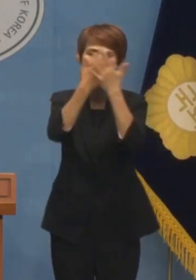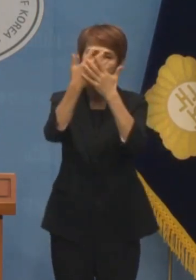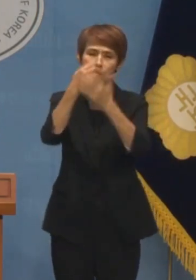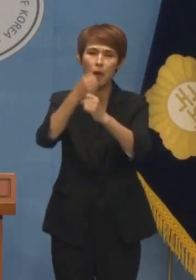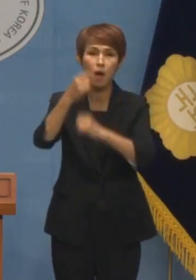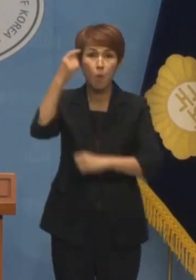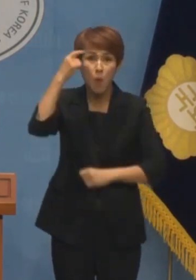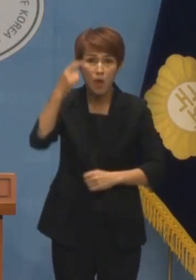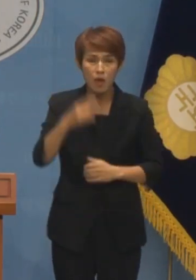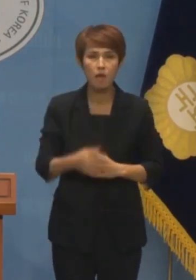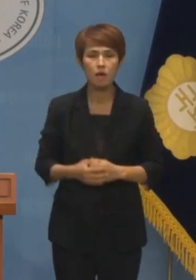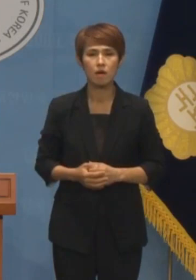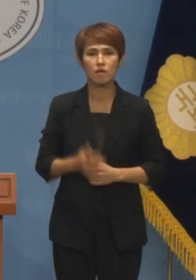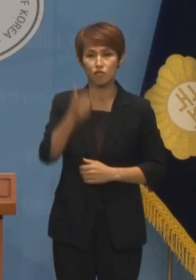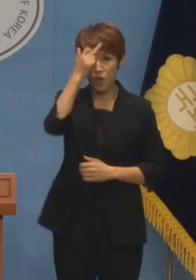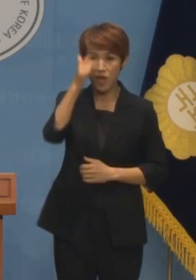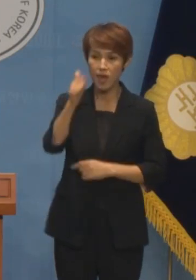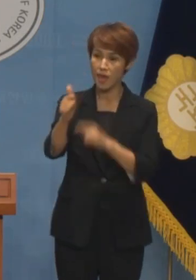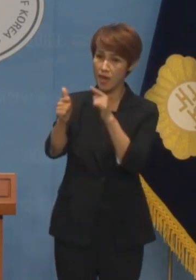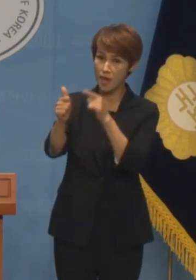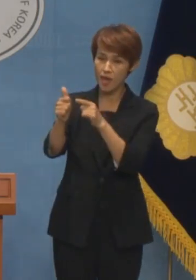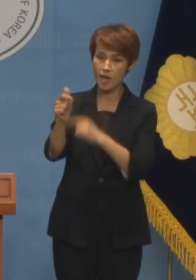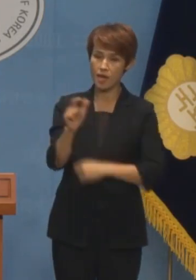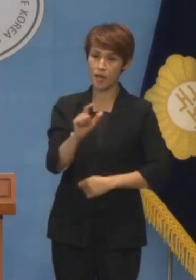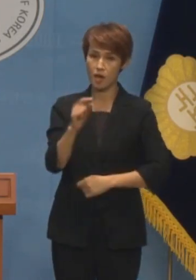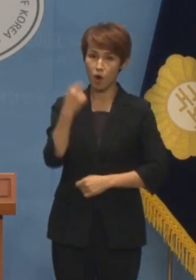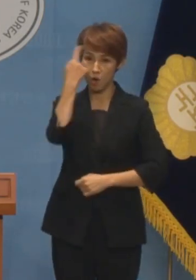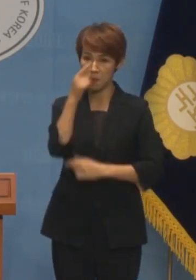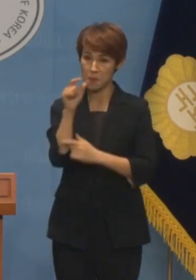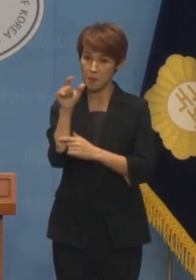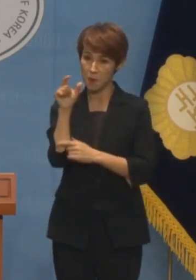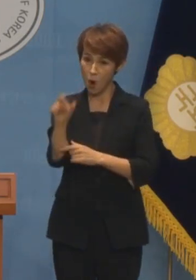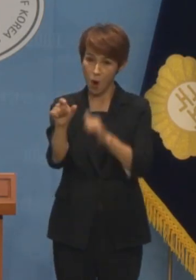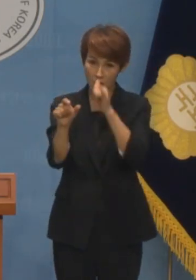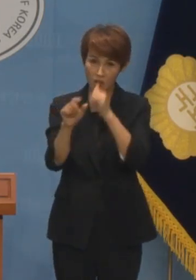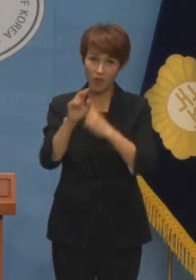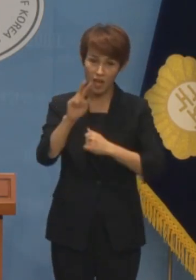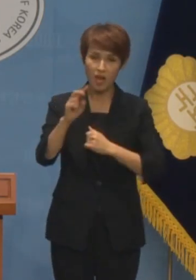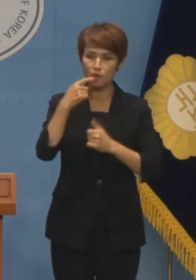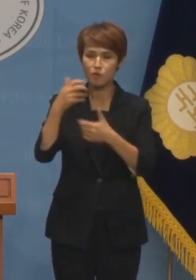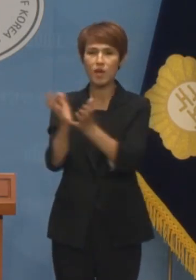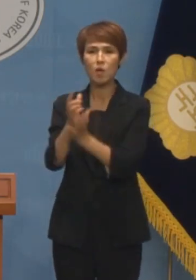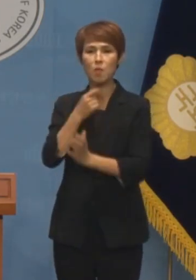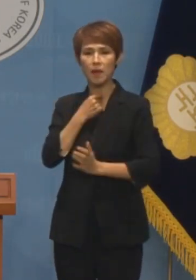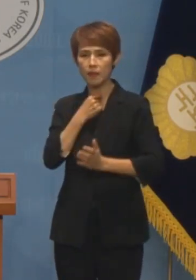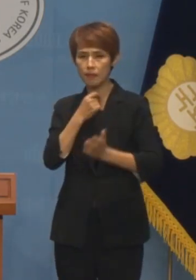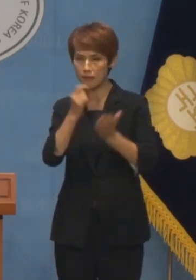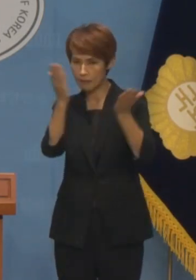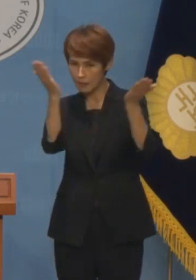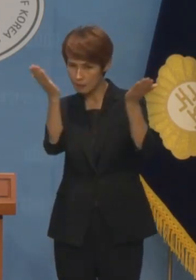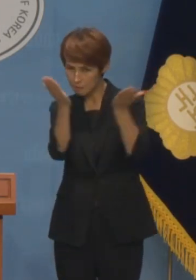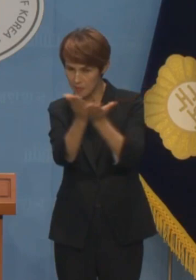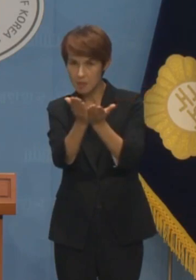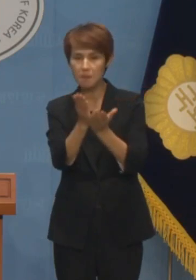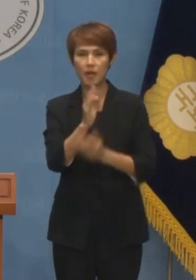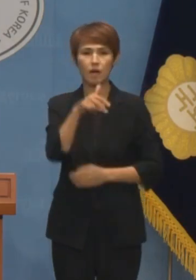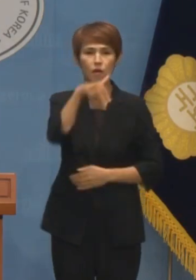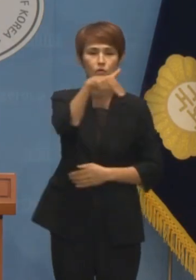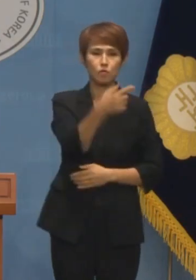그러냐? 최동식을 넣어야 민당이 원하는 왁구, 소위 말해서 프레임에 보면은 조병로